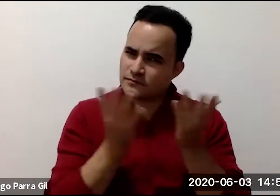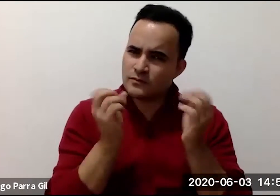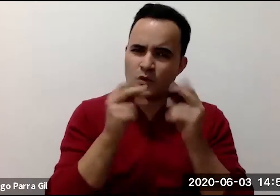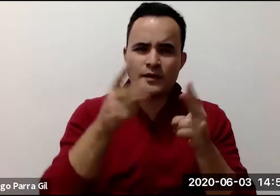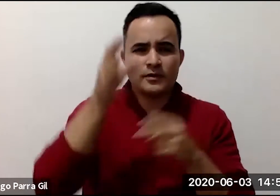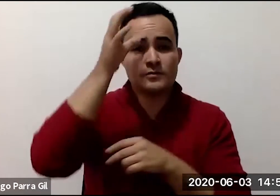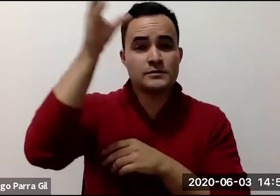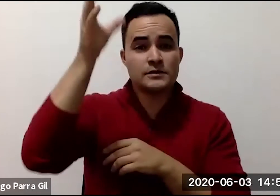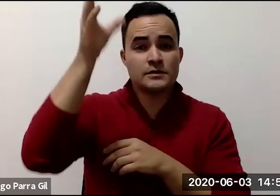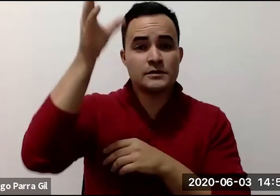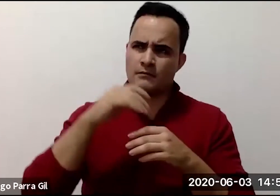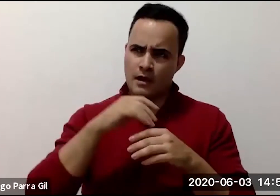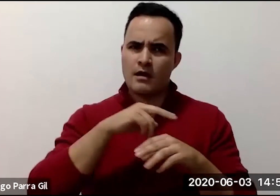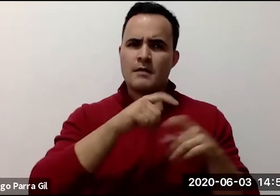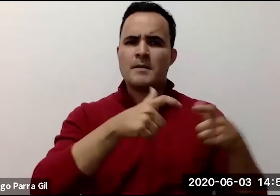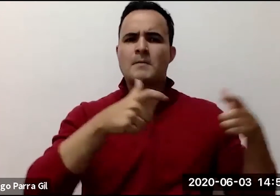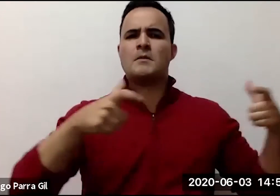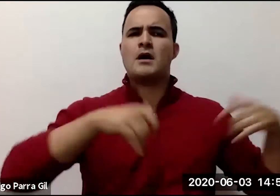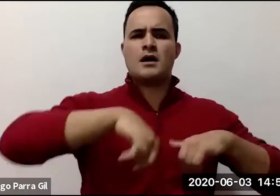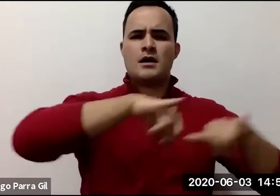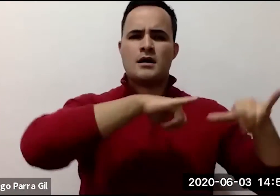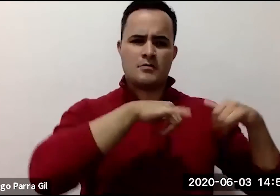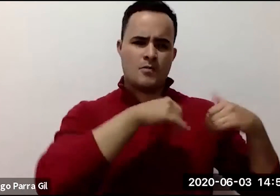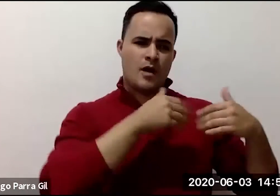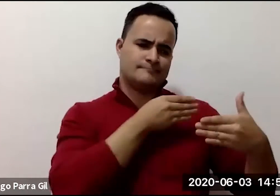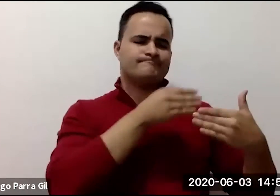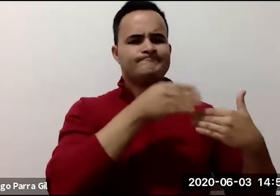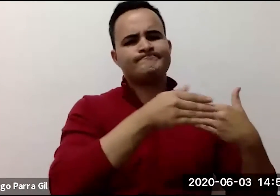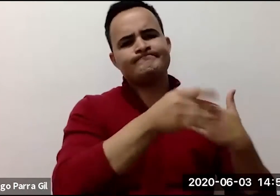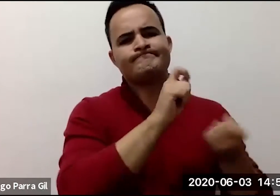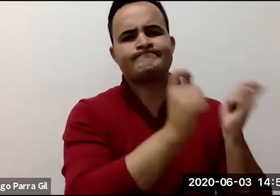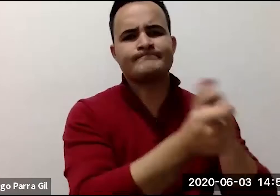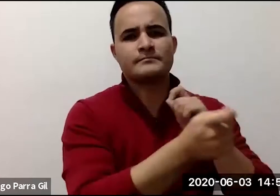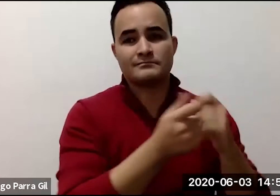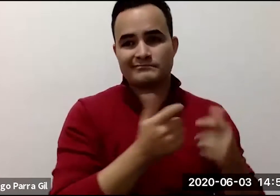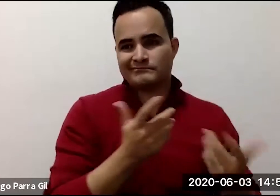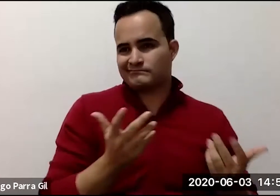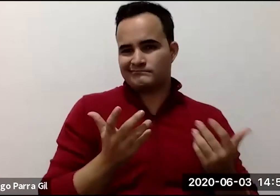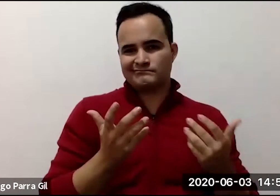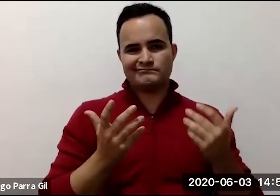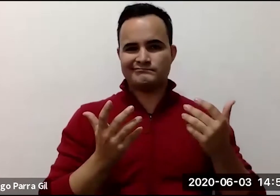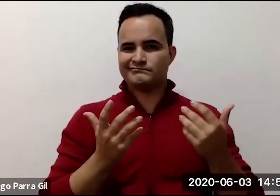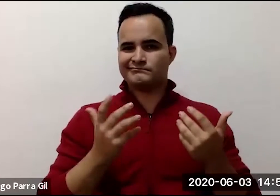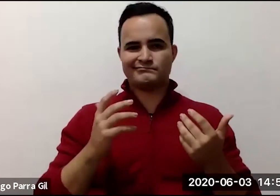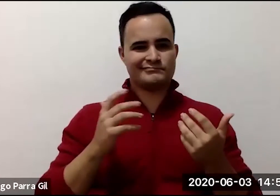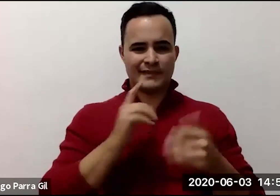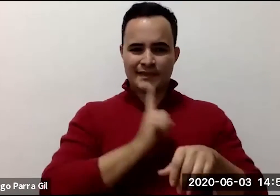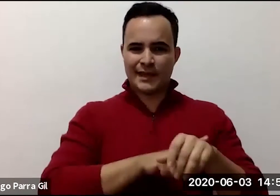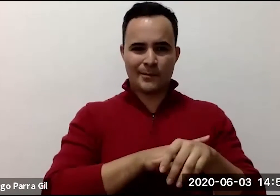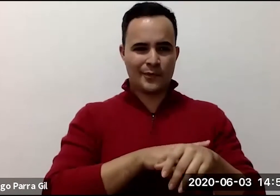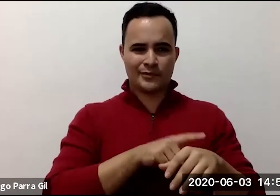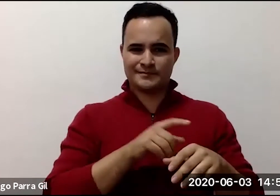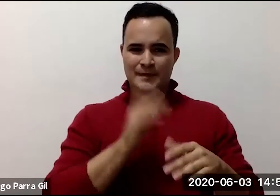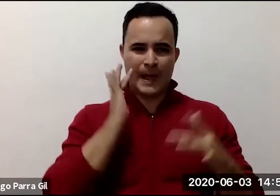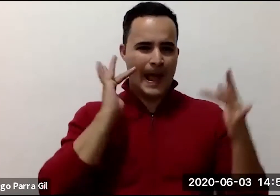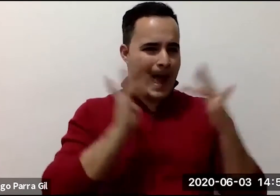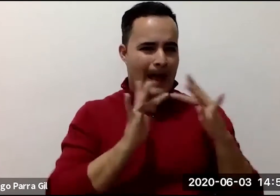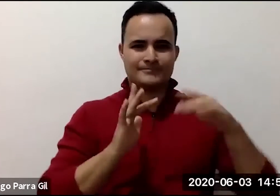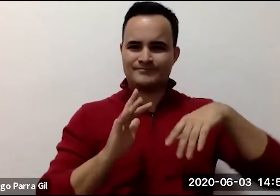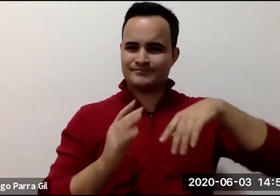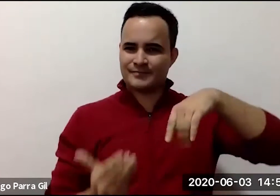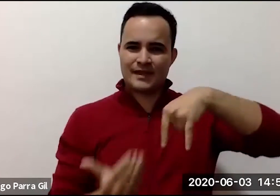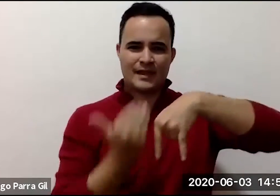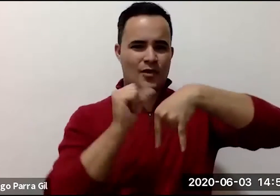desde la entrada del neoliberalismo y cómo es que esas políticas van dejando una huella muy profunda